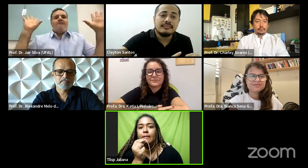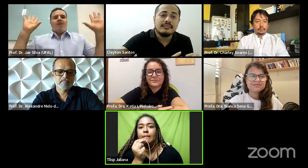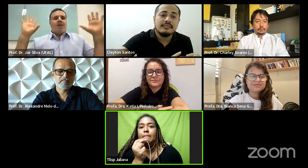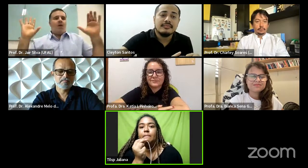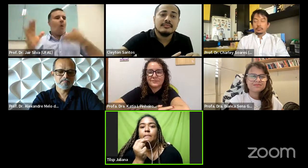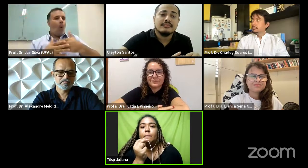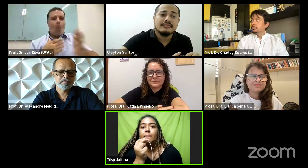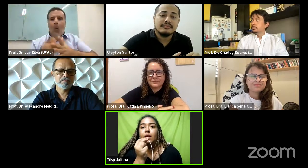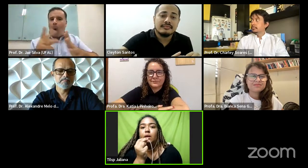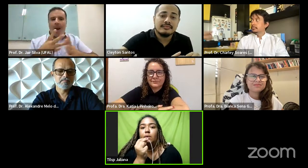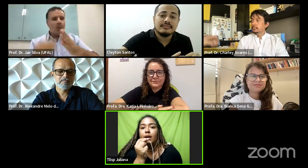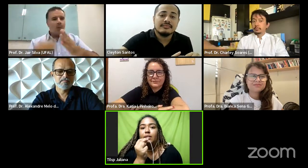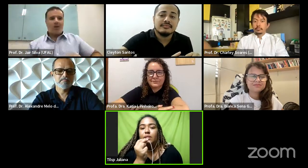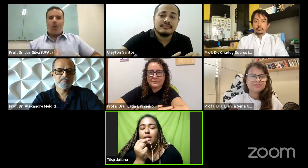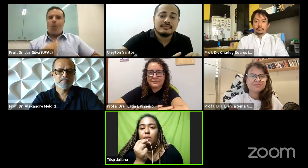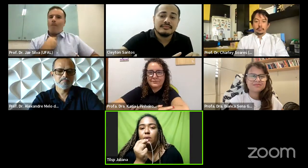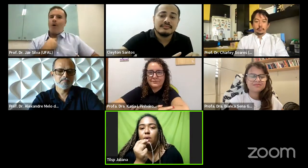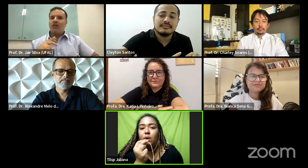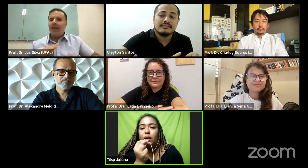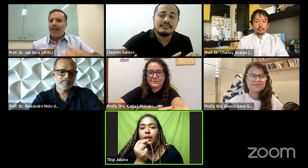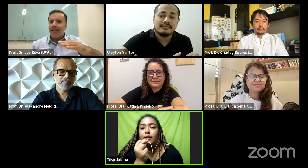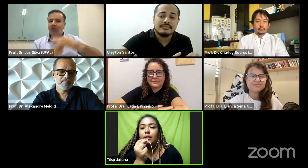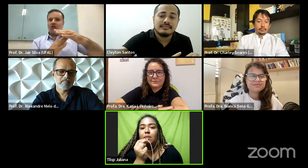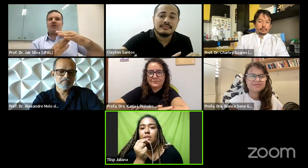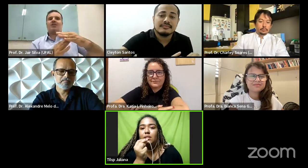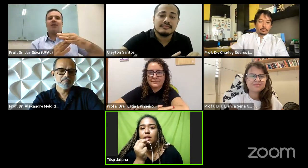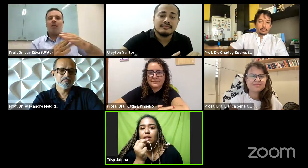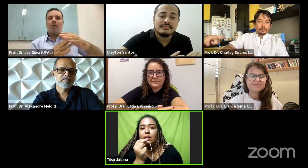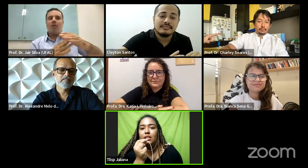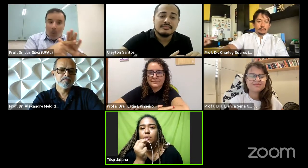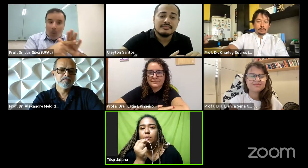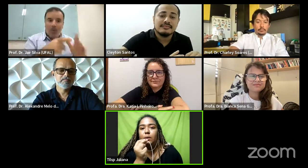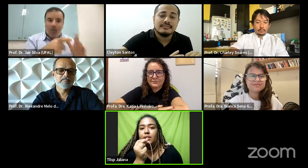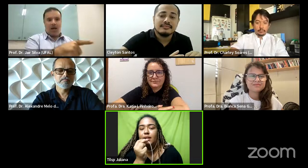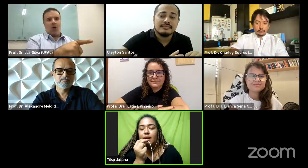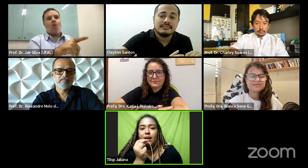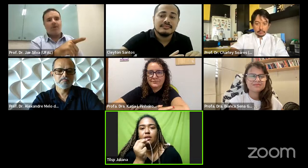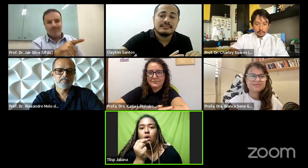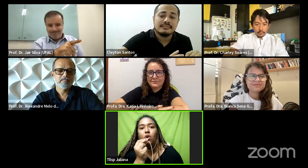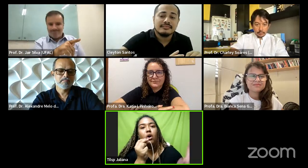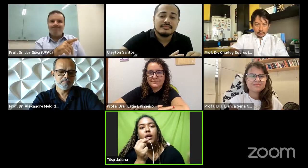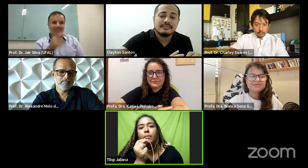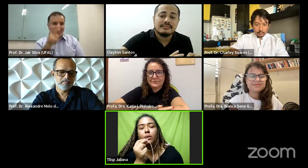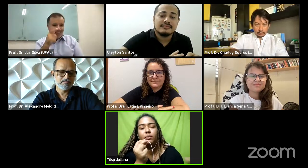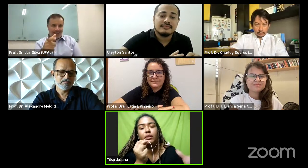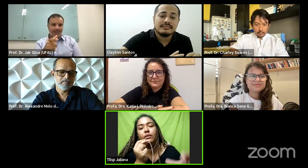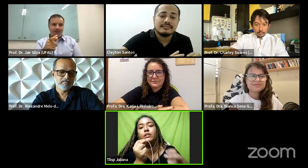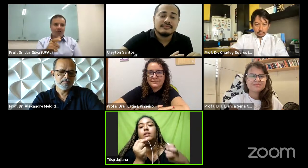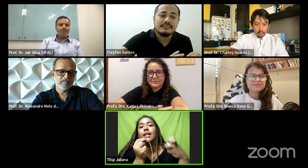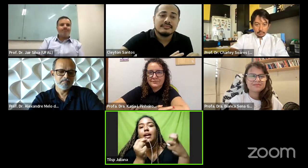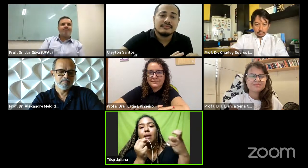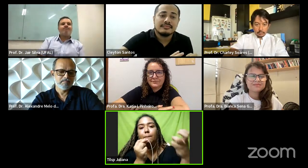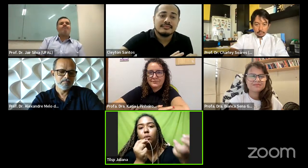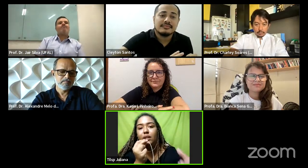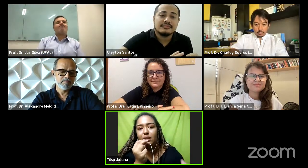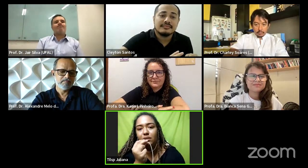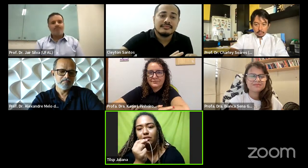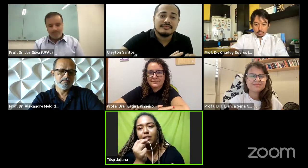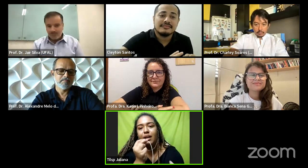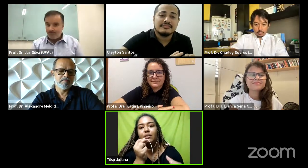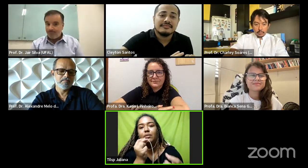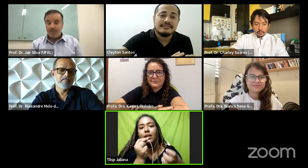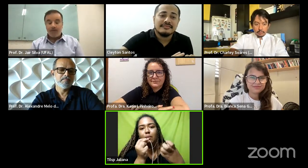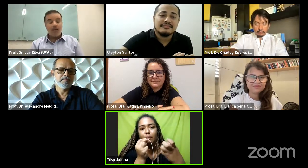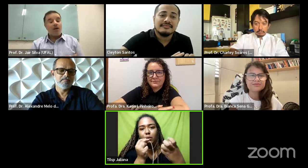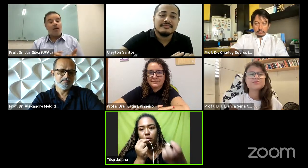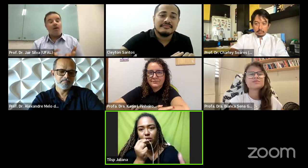línguas. Então a redução não ocorre, digamos assim, a gente não pode dizer, ah, ocorre e pronto. Não, a gente está apontando